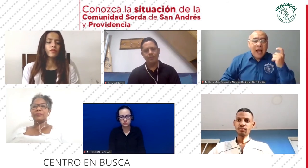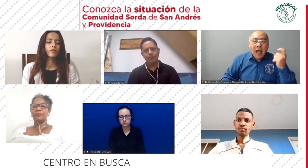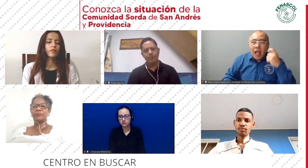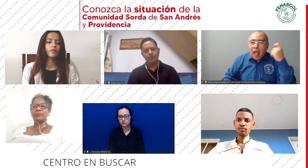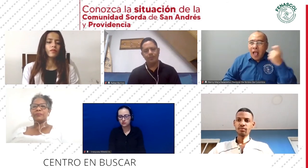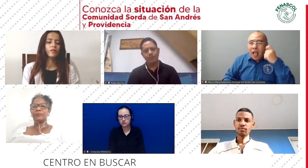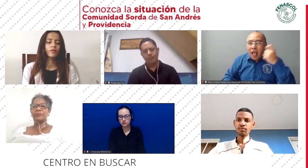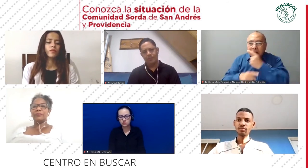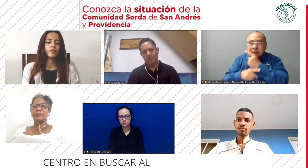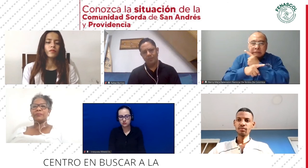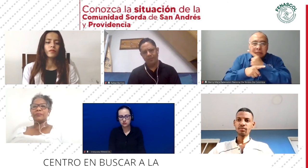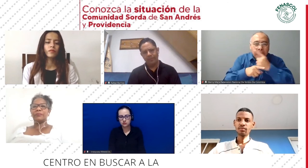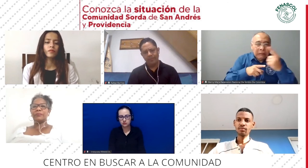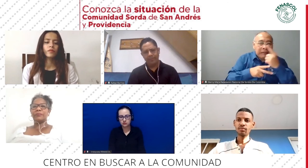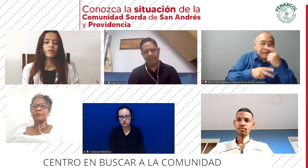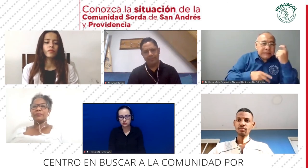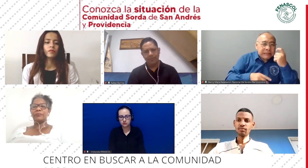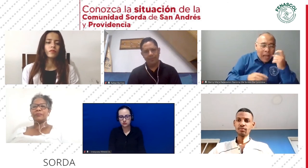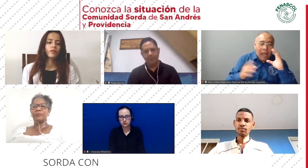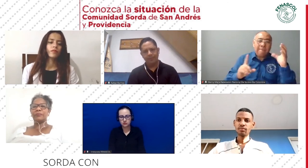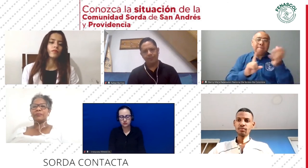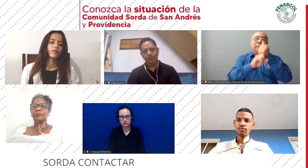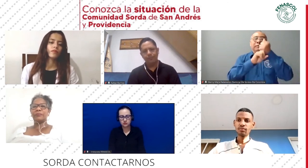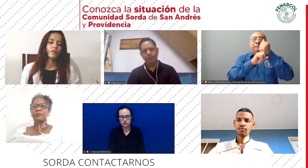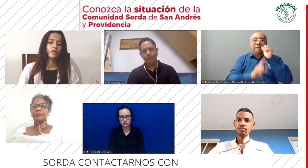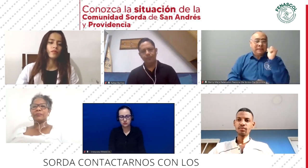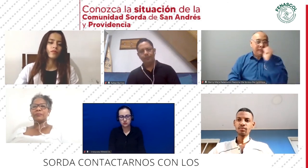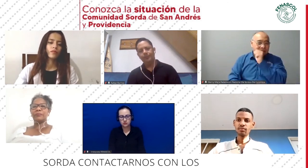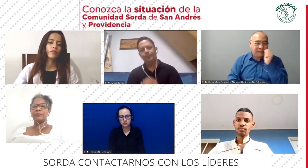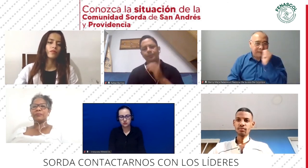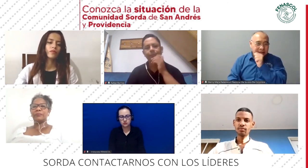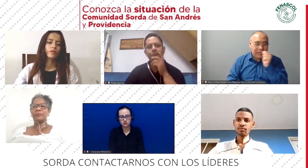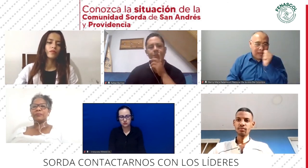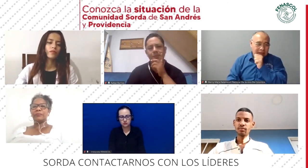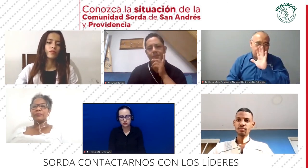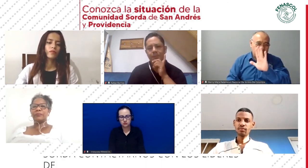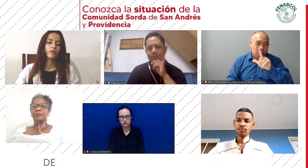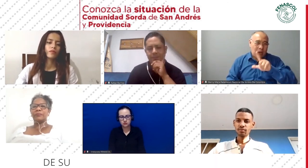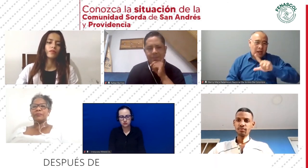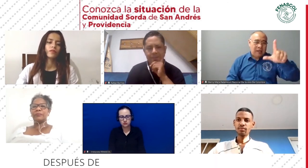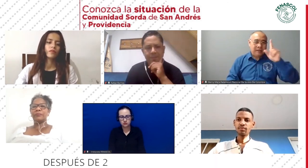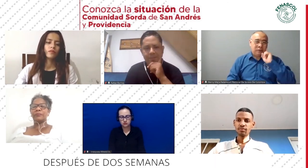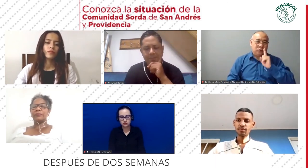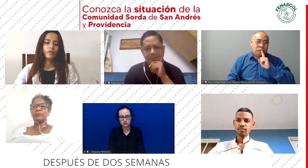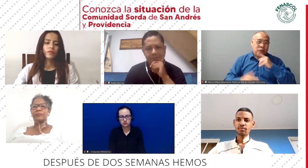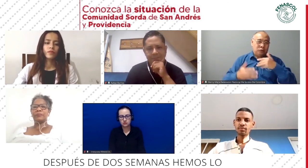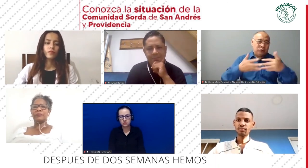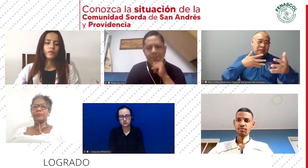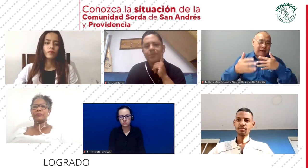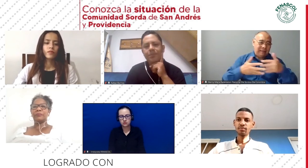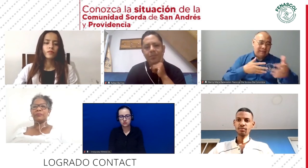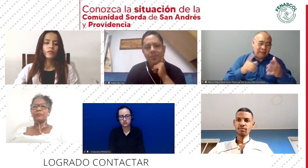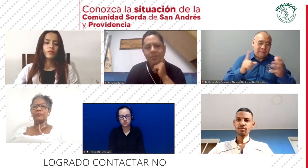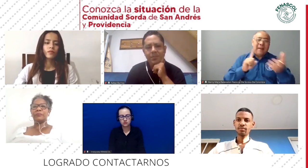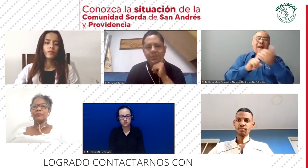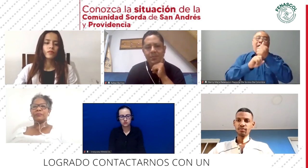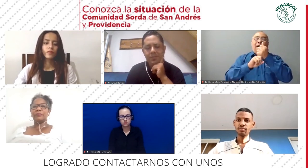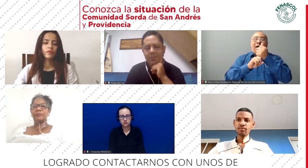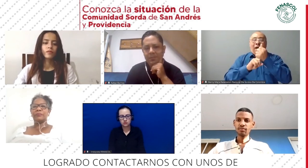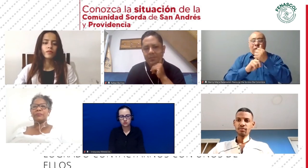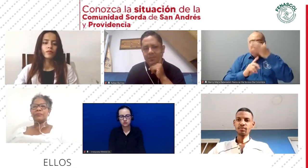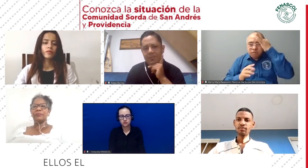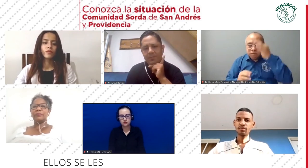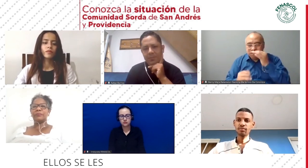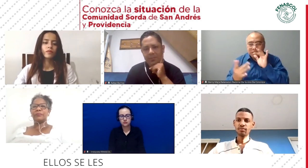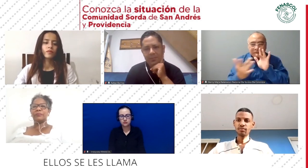a la comunidad sorda contactarnos con los líderes después de dos semanas hemos logrado contactarnos con unos de